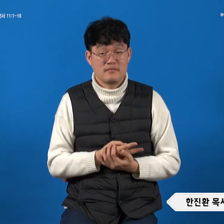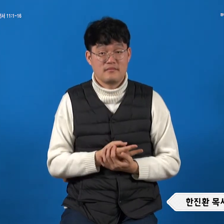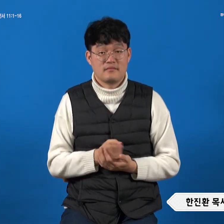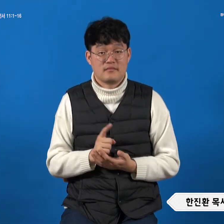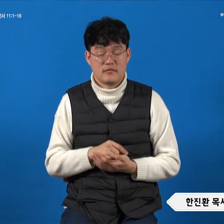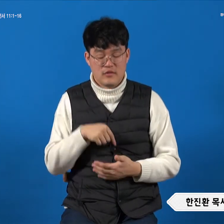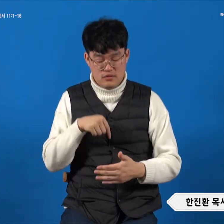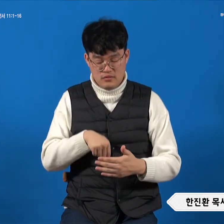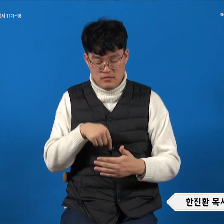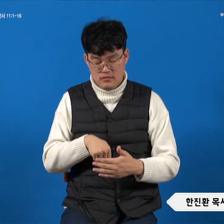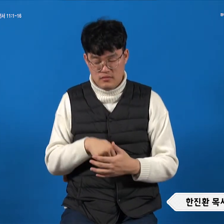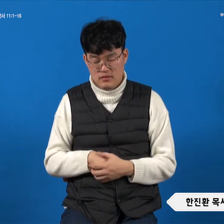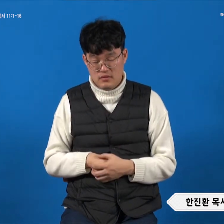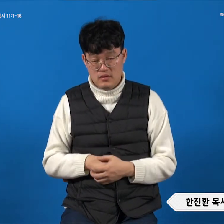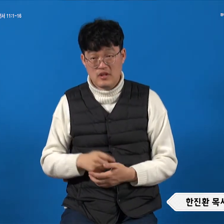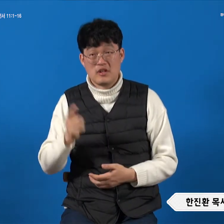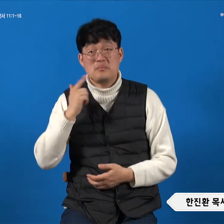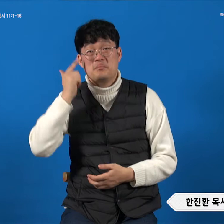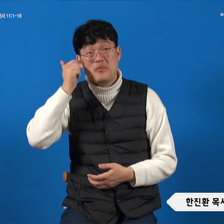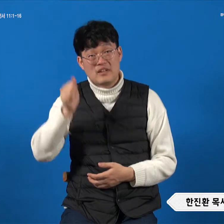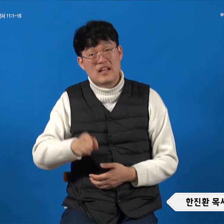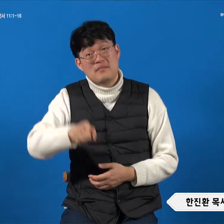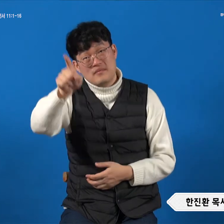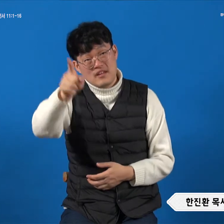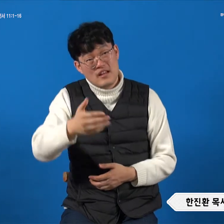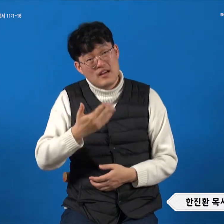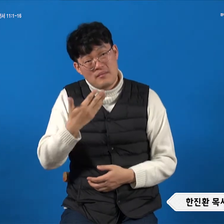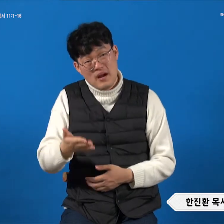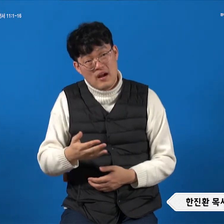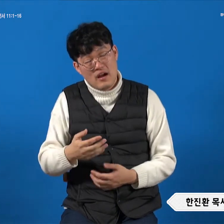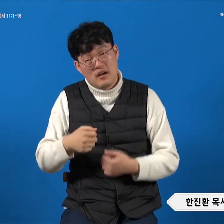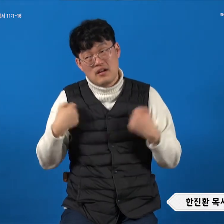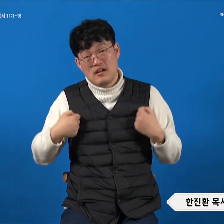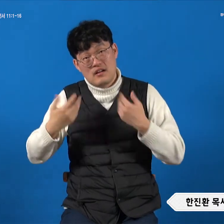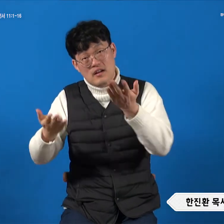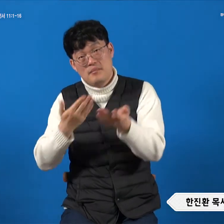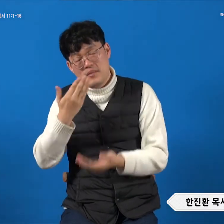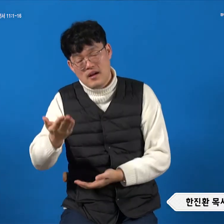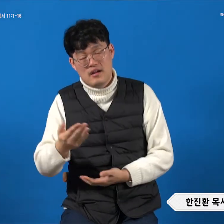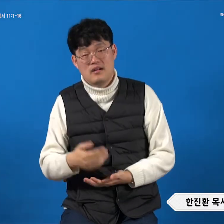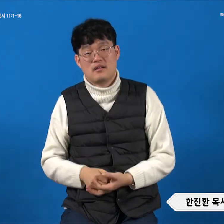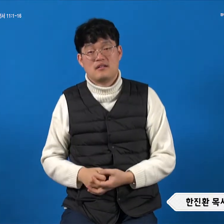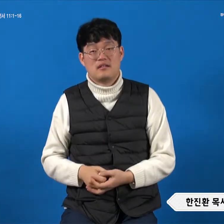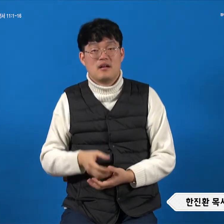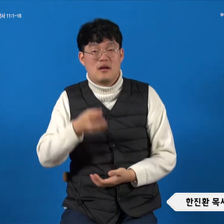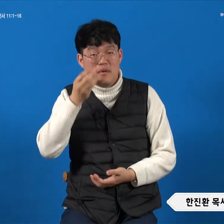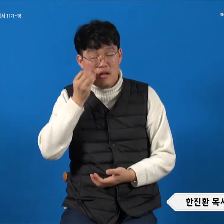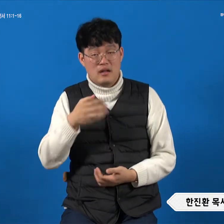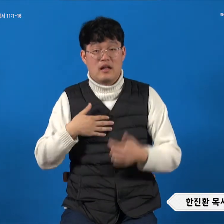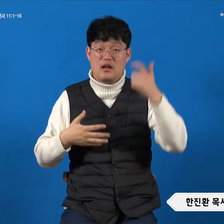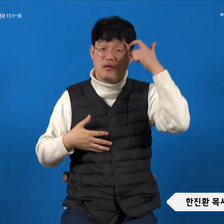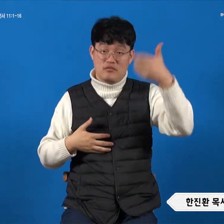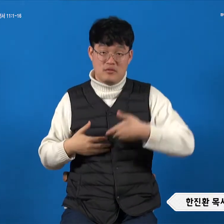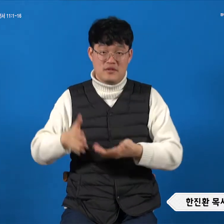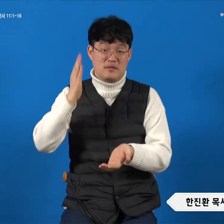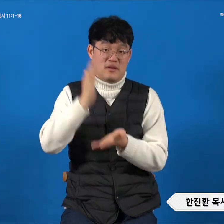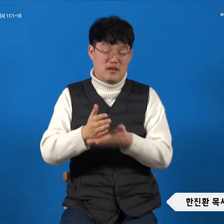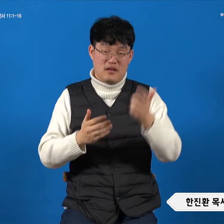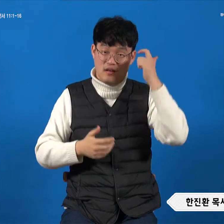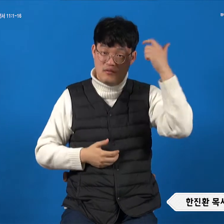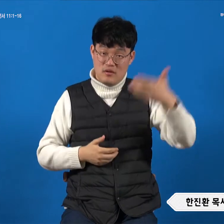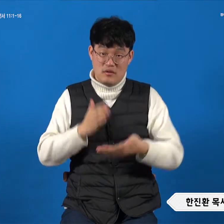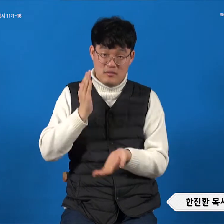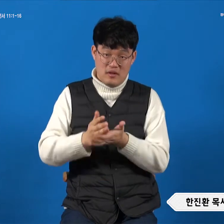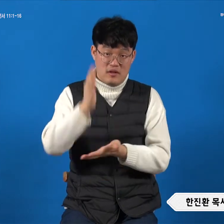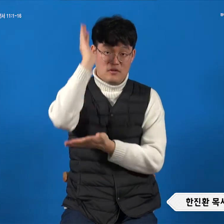또 이제 몇 사람 꼭 속으로 또 목사님은 내줄 수 있어요. 또 그럴 겁니다. 제발 묻지